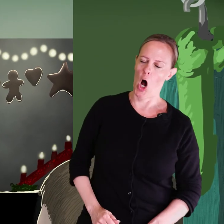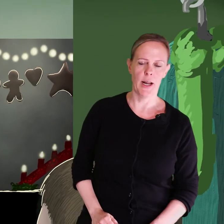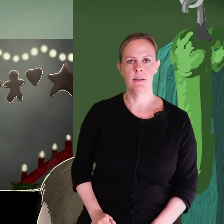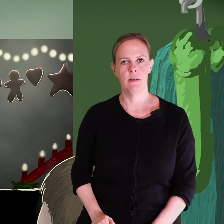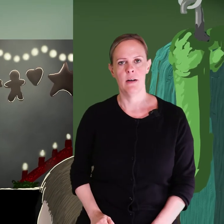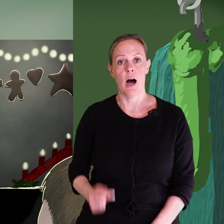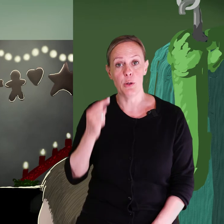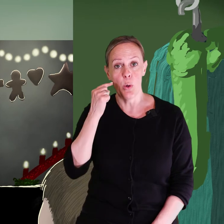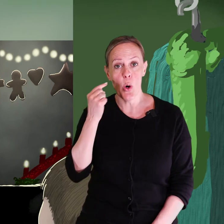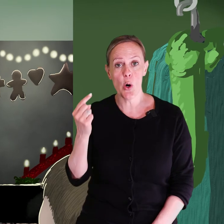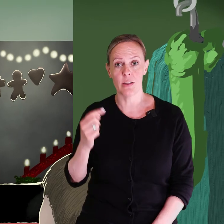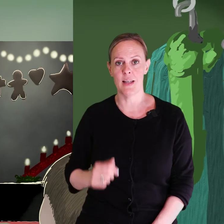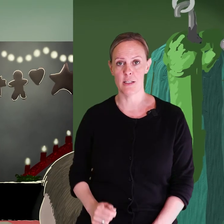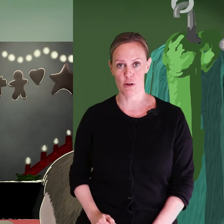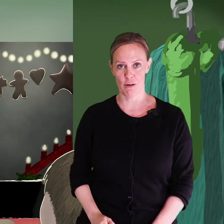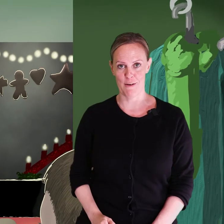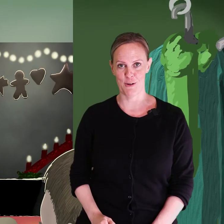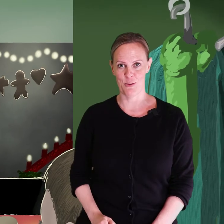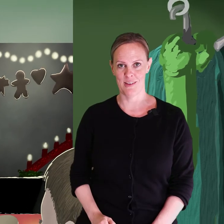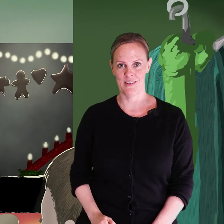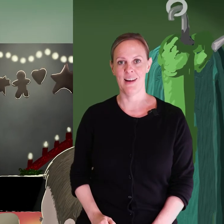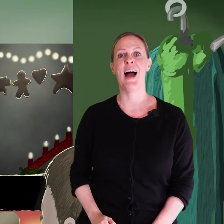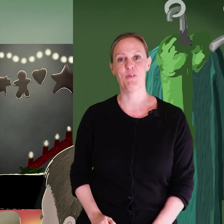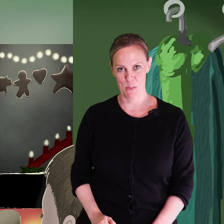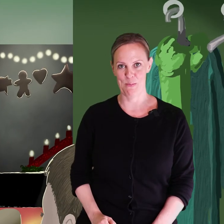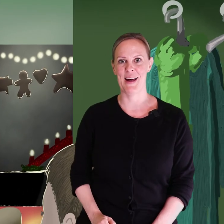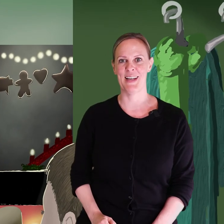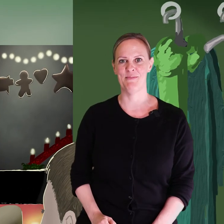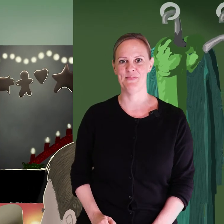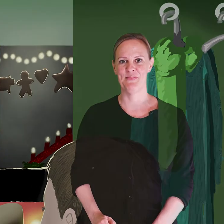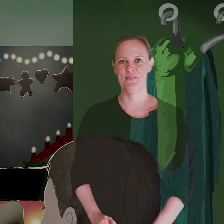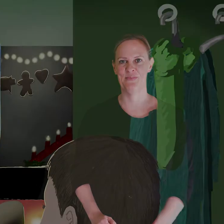staden. Har du hört den sången förut? Här kommer den.